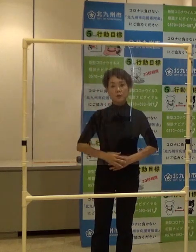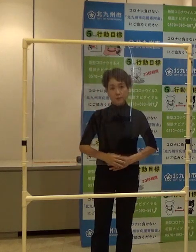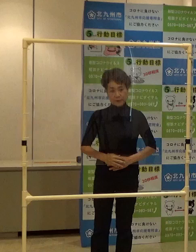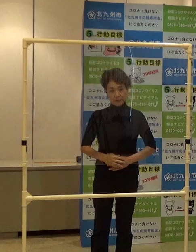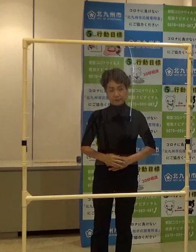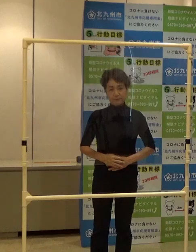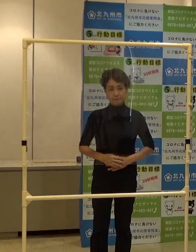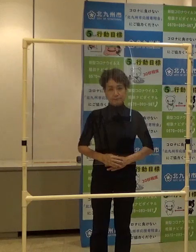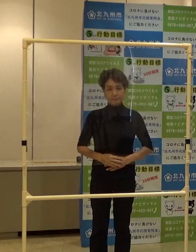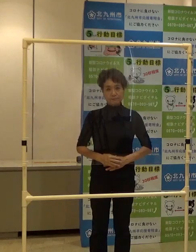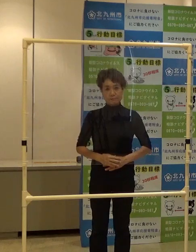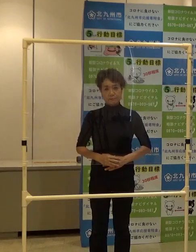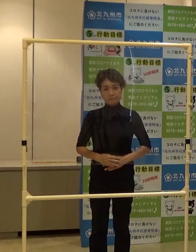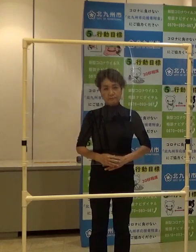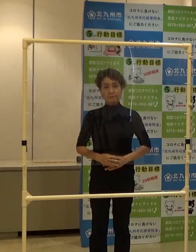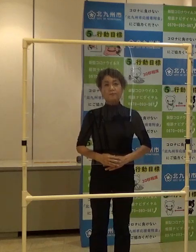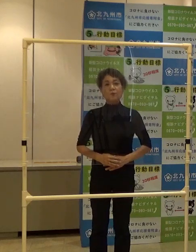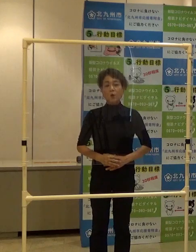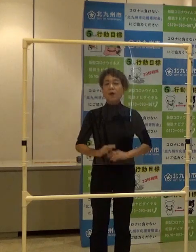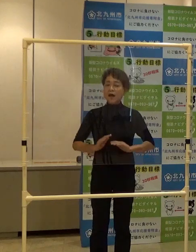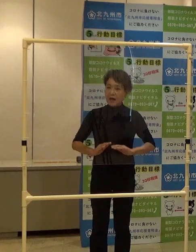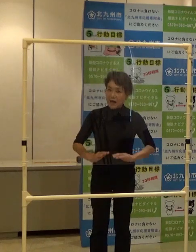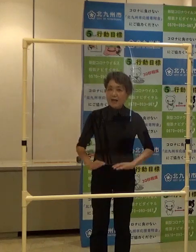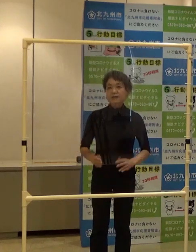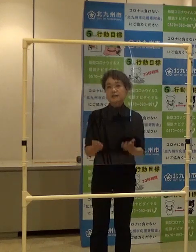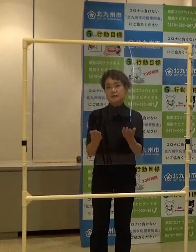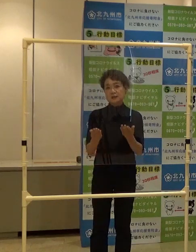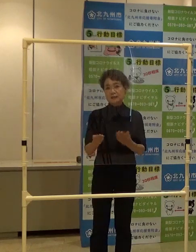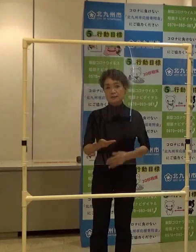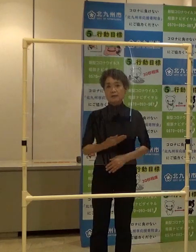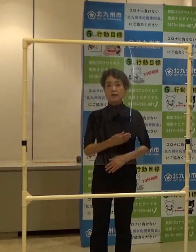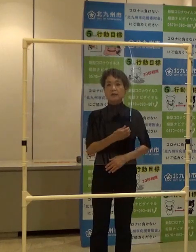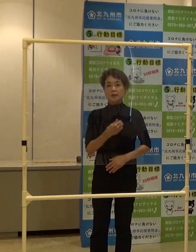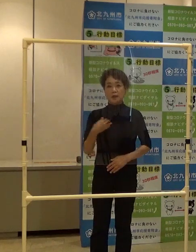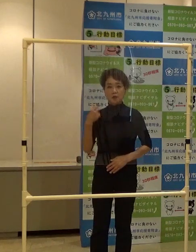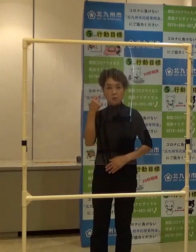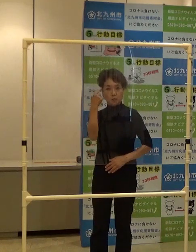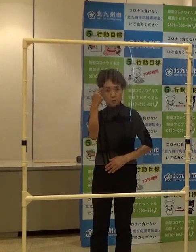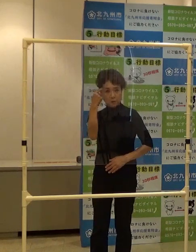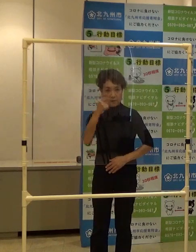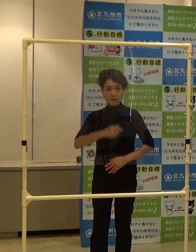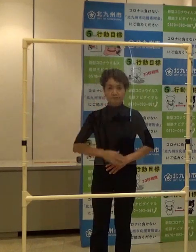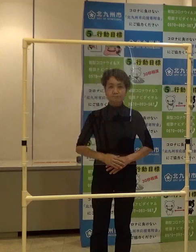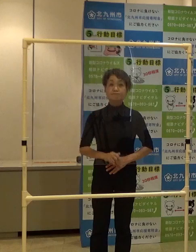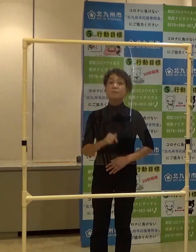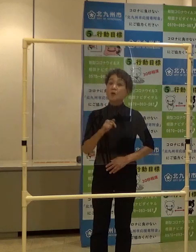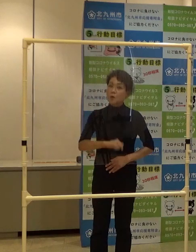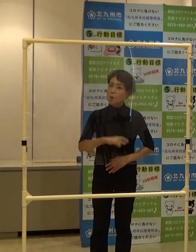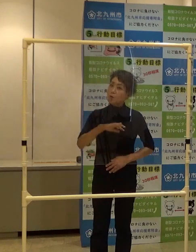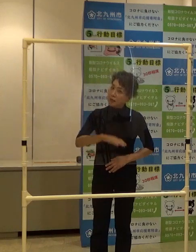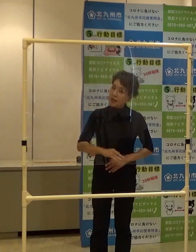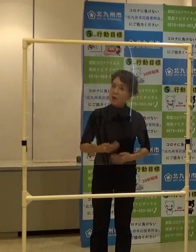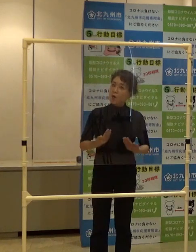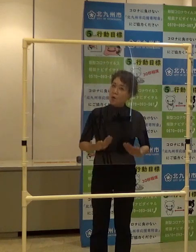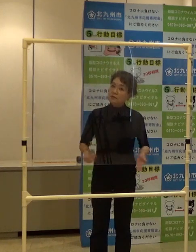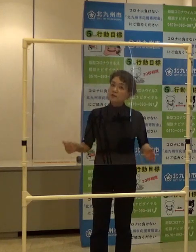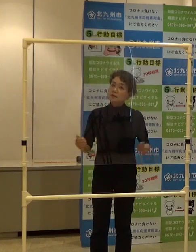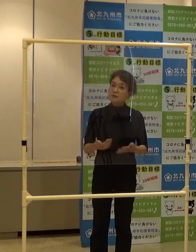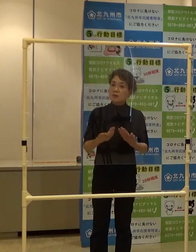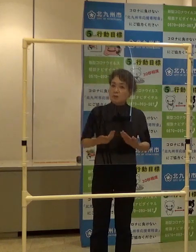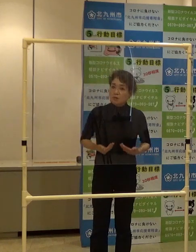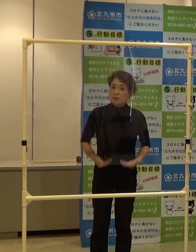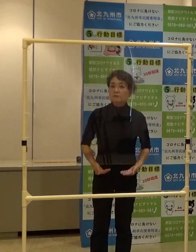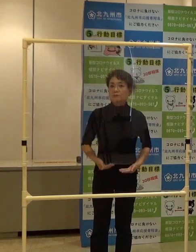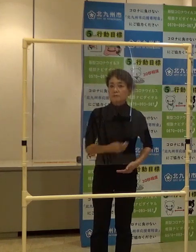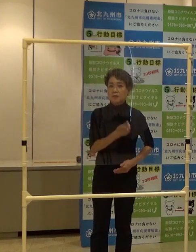味ではぜひその点は安心をしていただいてですね、こちらで落ち着くまでお過ごしいただければと思っております